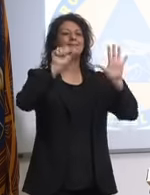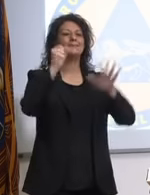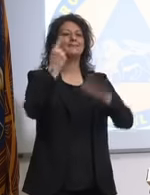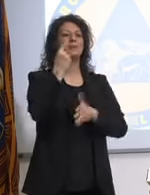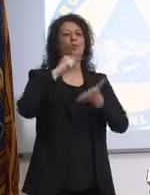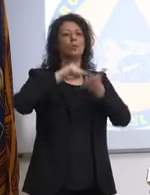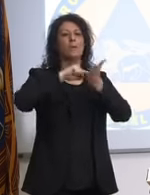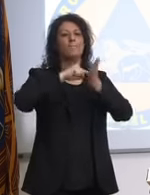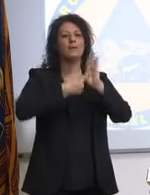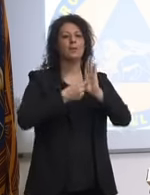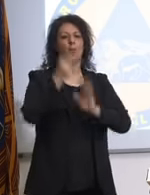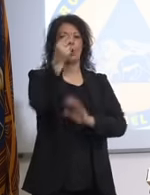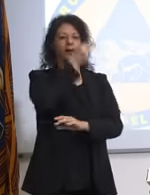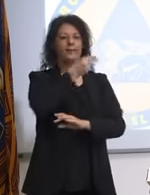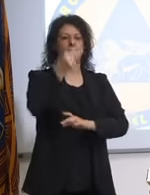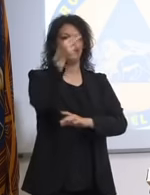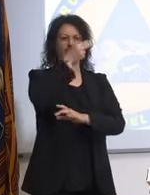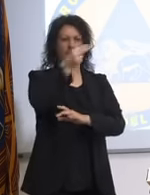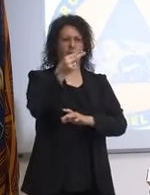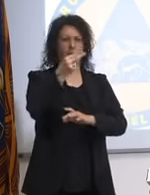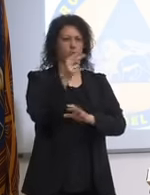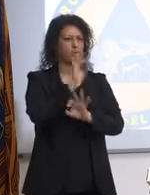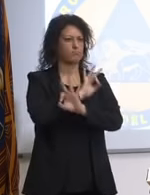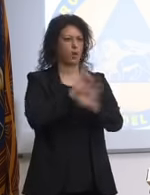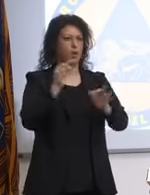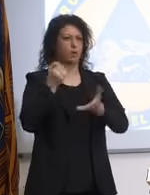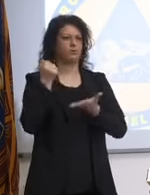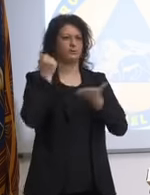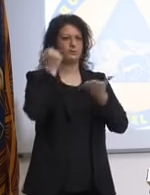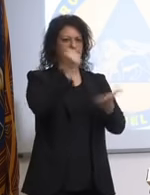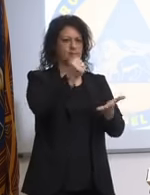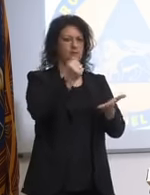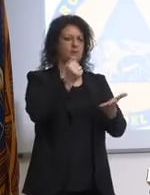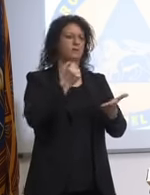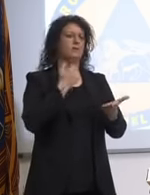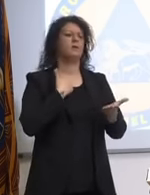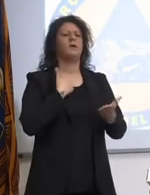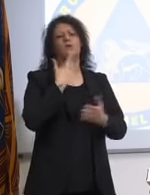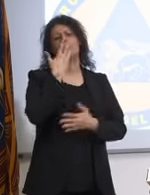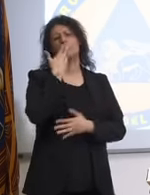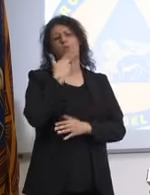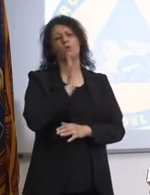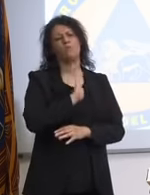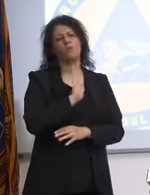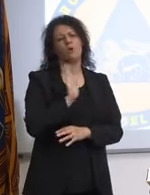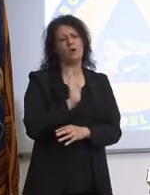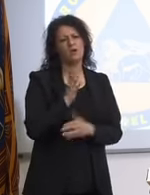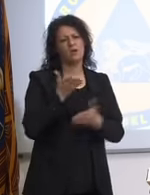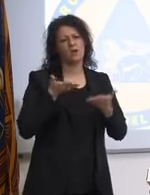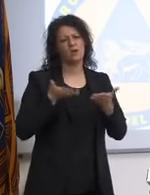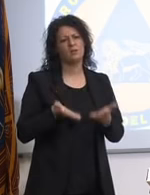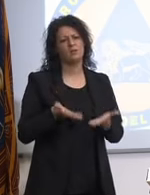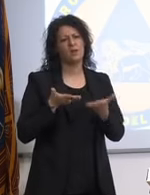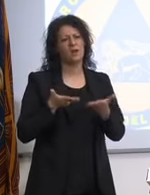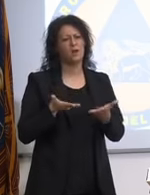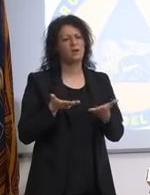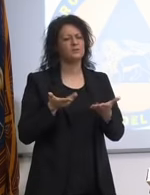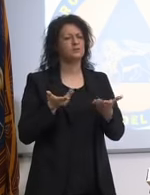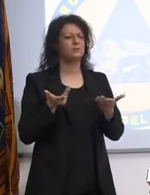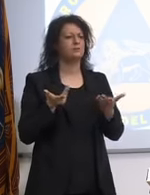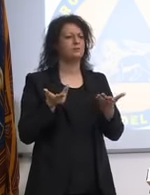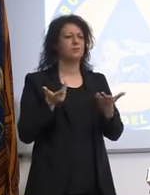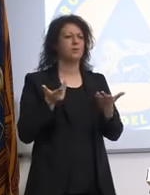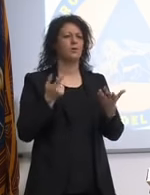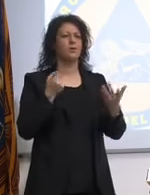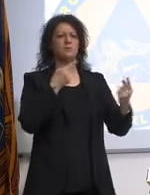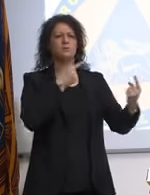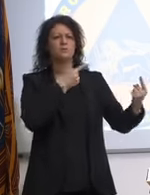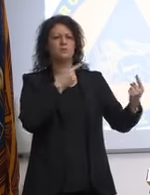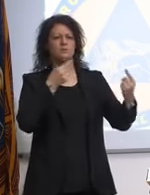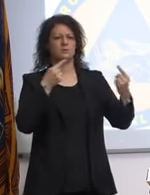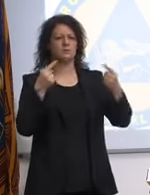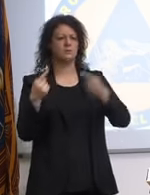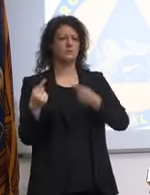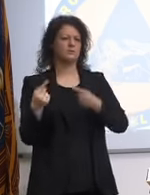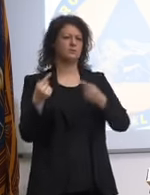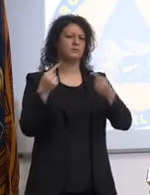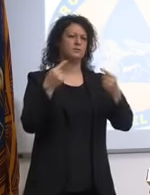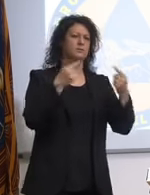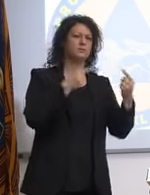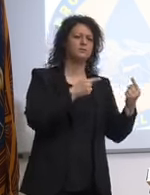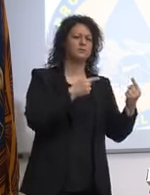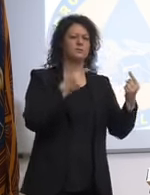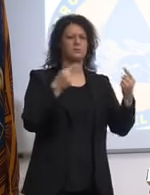tavolo. Mi rifiuto di entrare nelle dinamiche degli eventuali dibattiti o liti